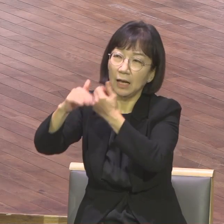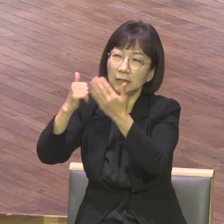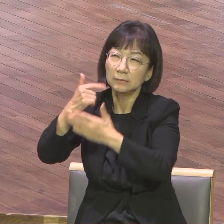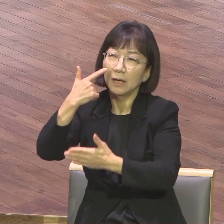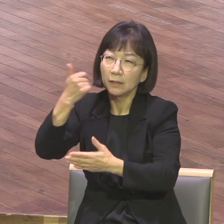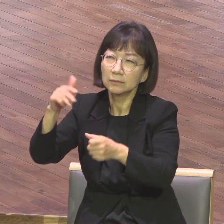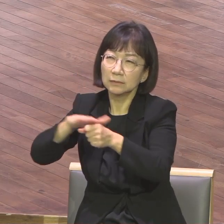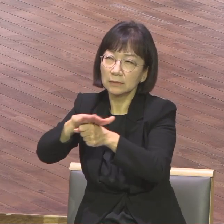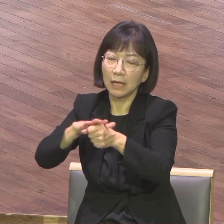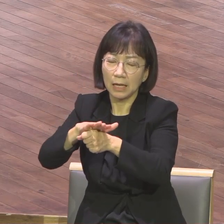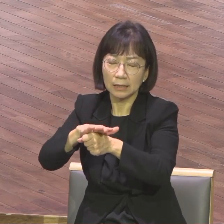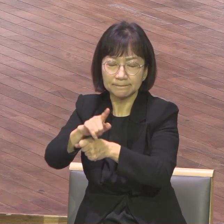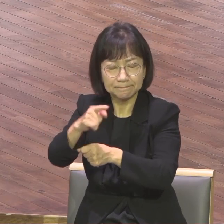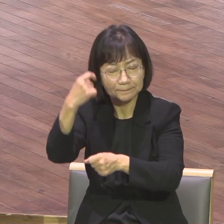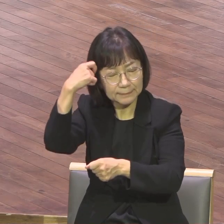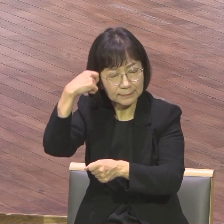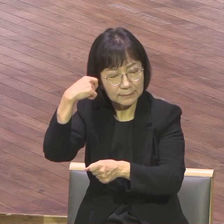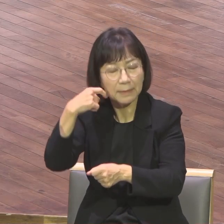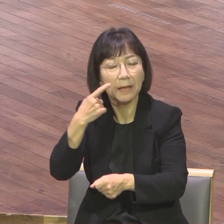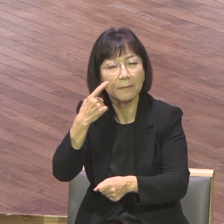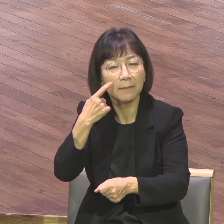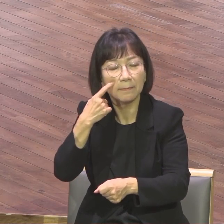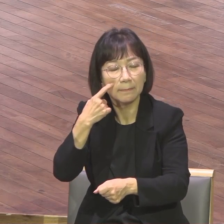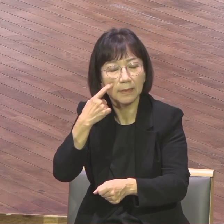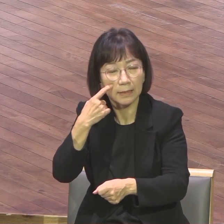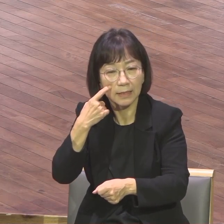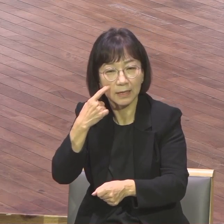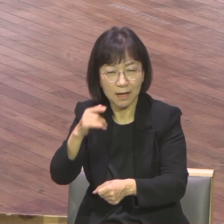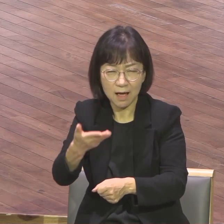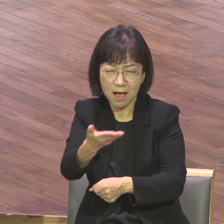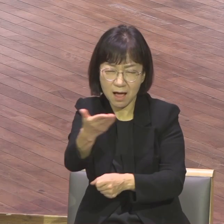느껴봐라. 얼마나 너를 사랑했는지.